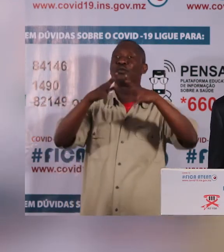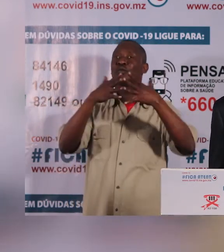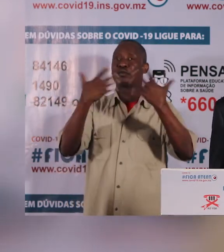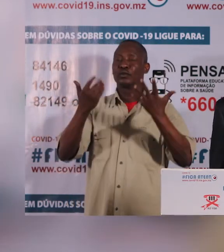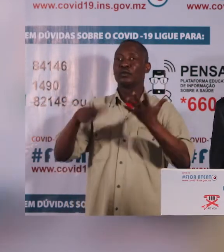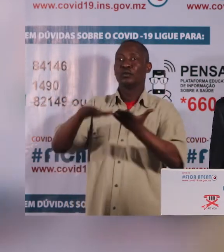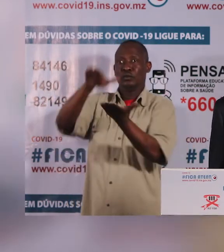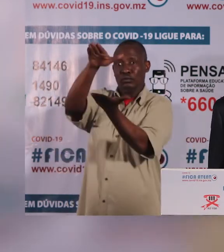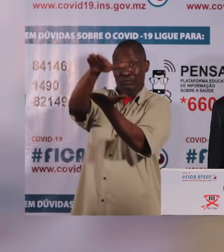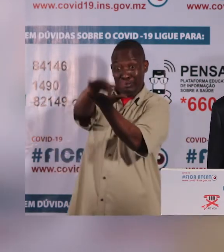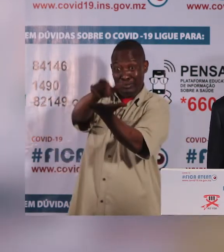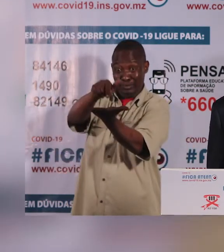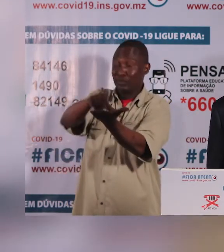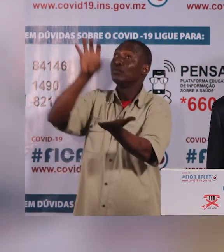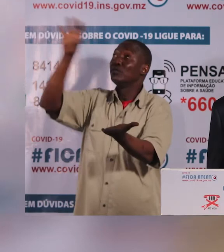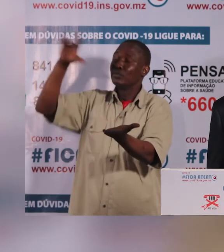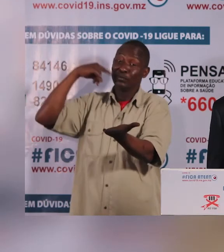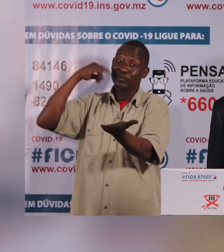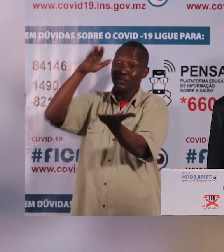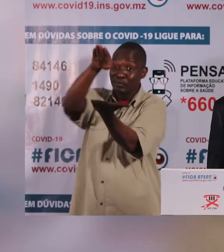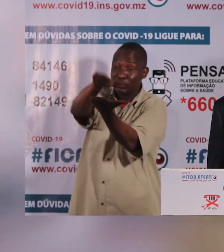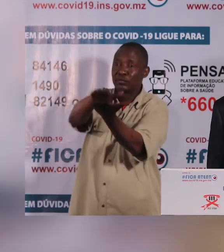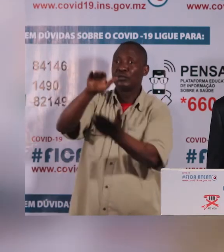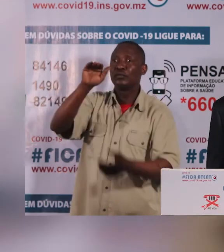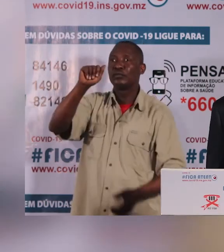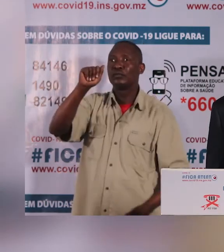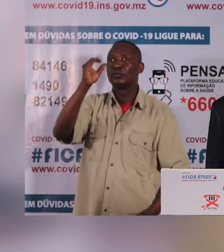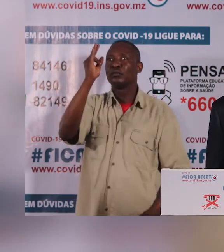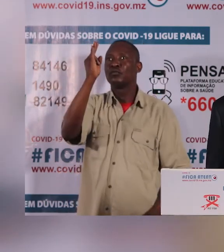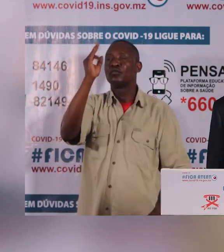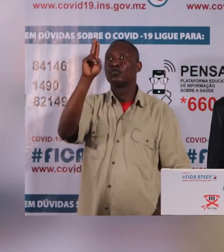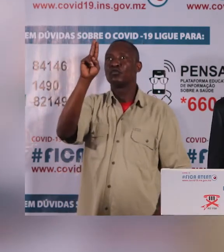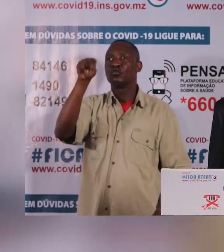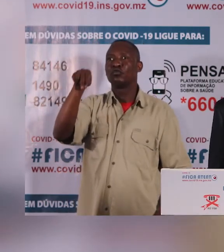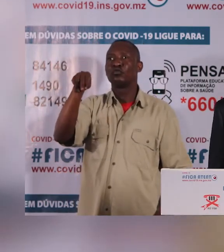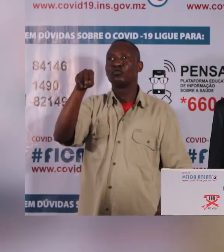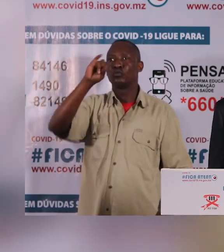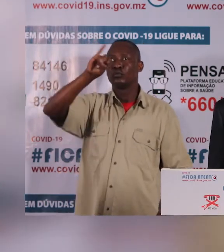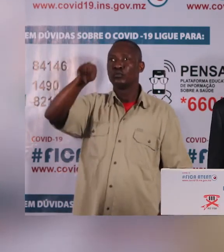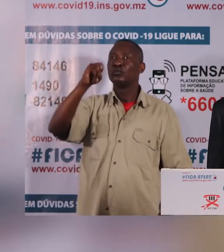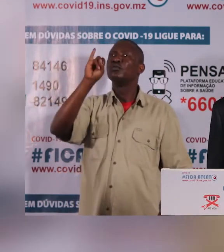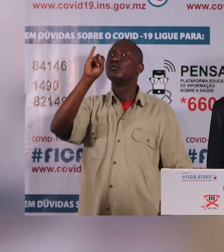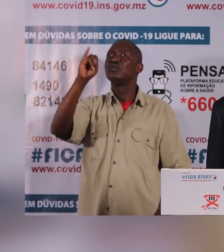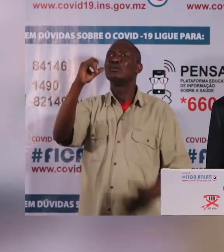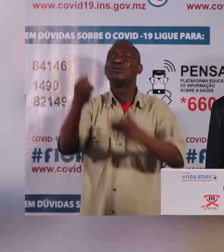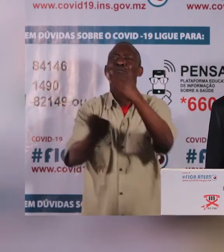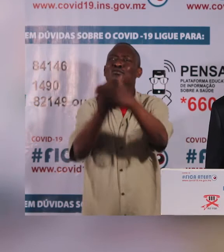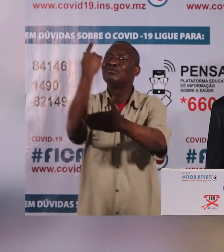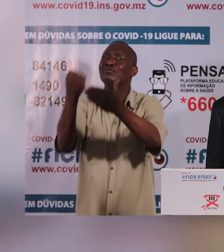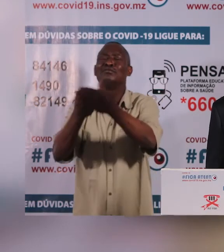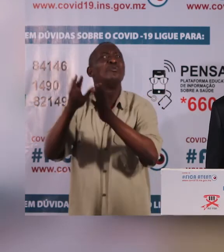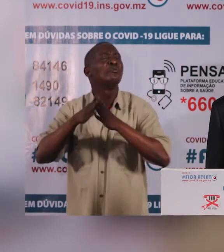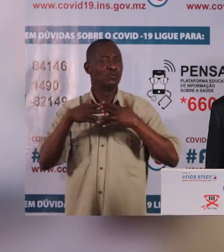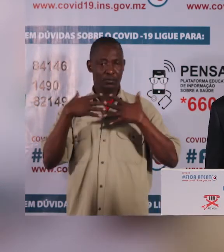acampamento de Afungi. Nós tínhamos ainda, até a semana passada, um caso positivo no acampamento de Afungi em